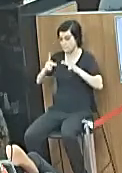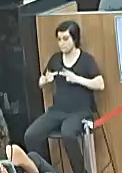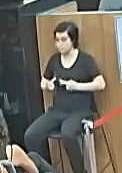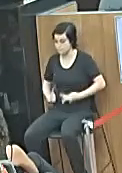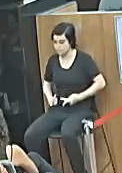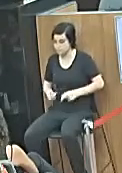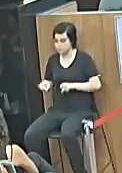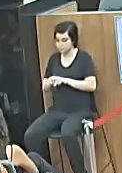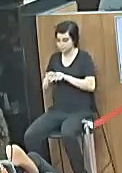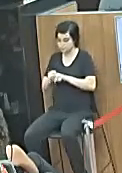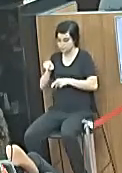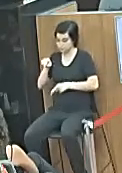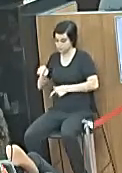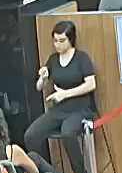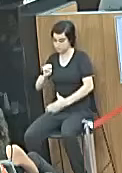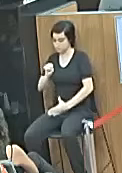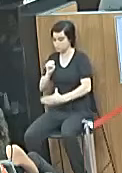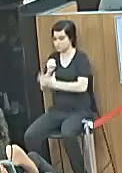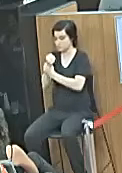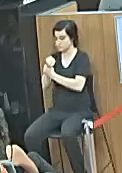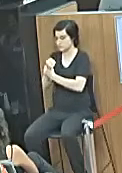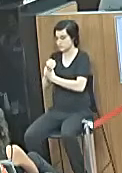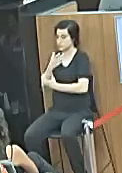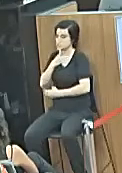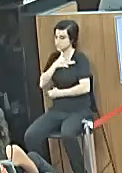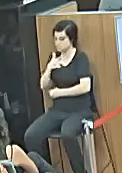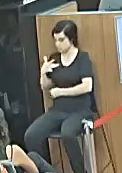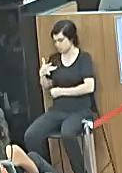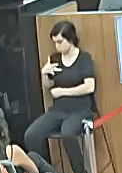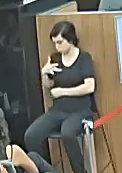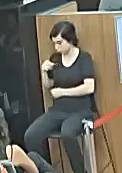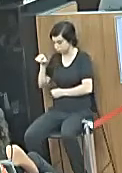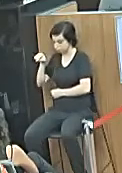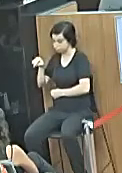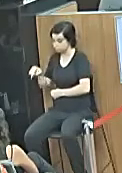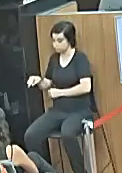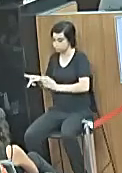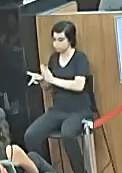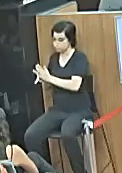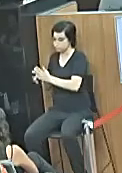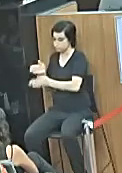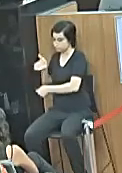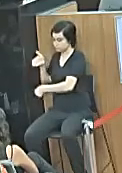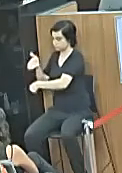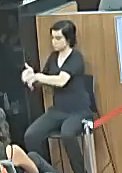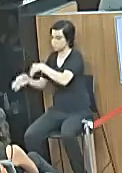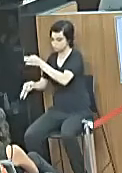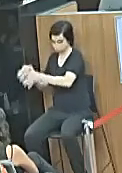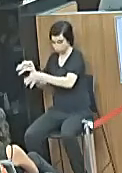vigilância em saúde o programa 726 acesso à justiça